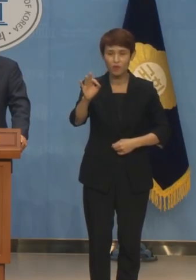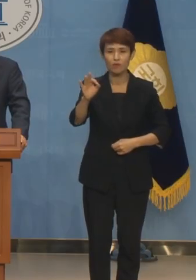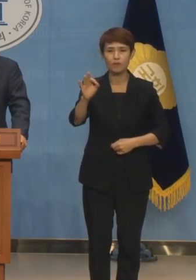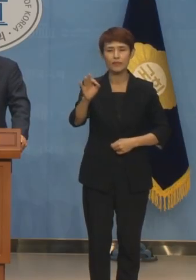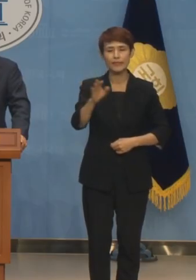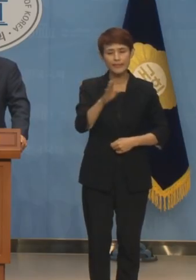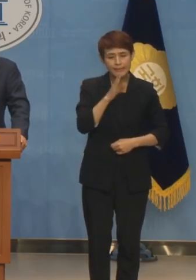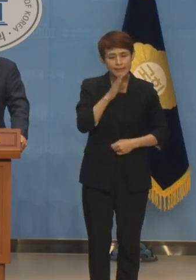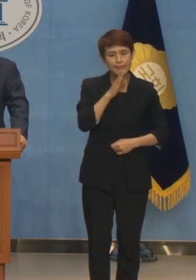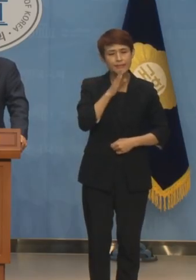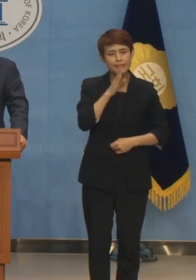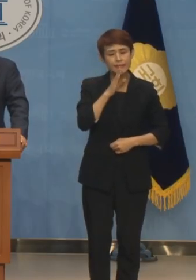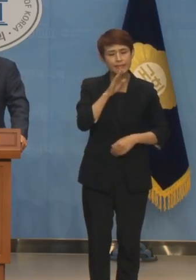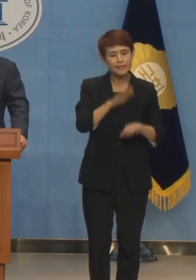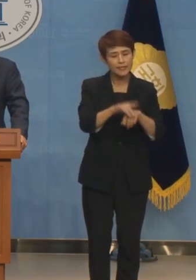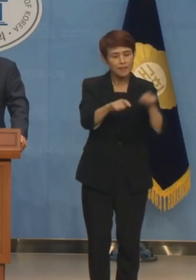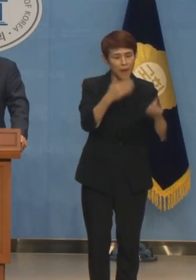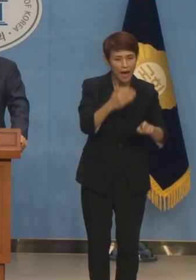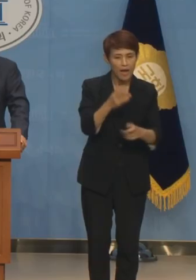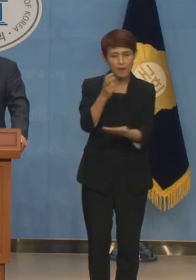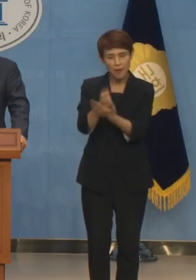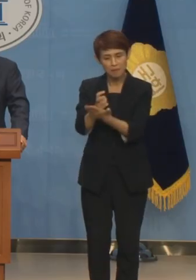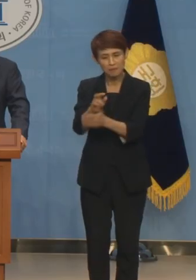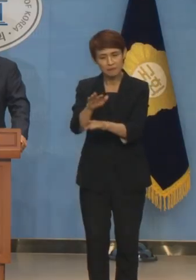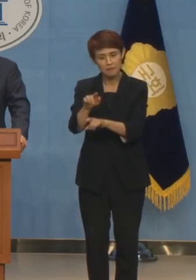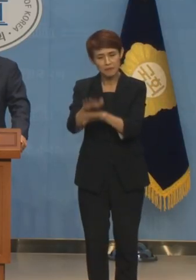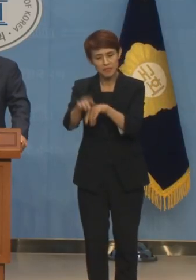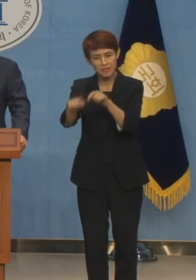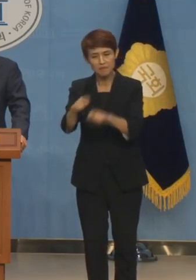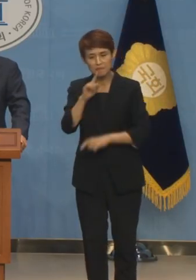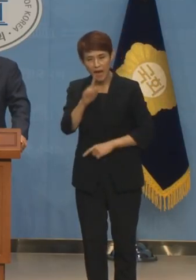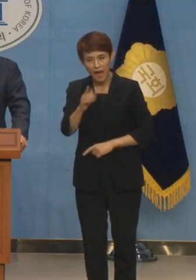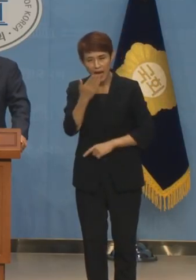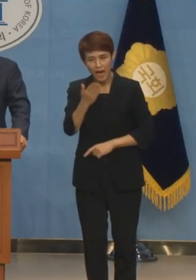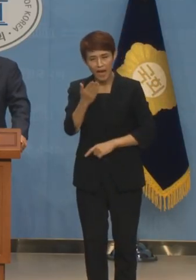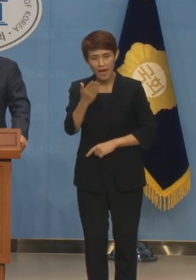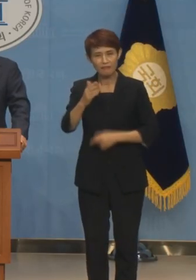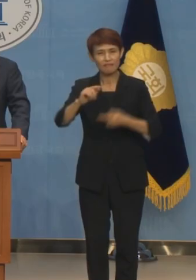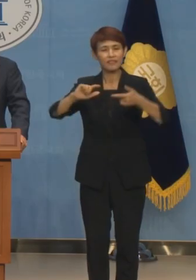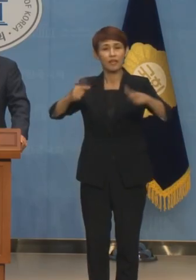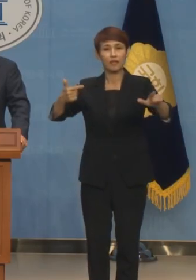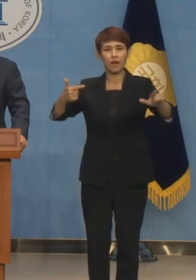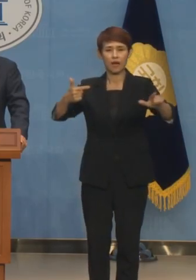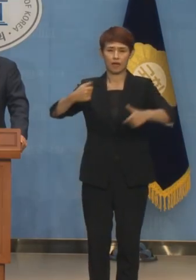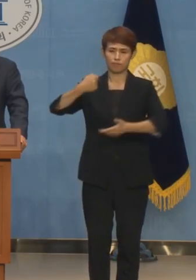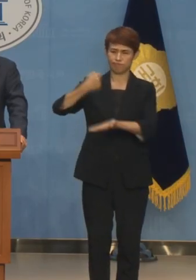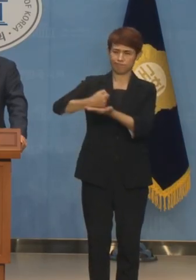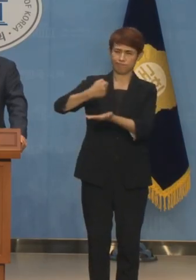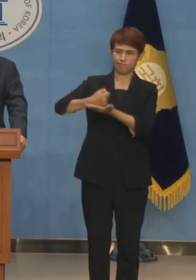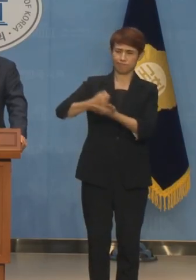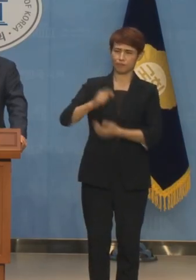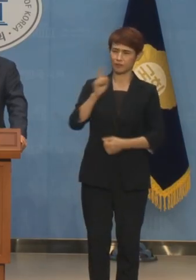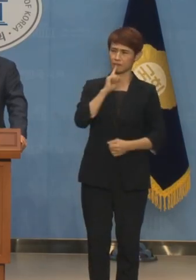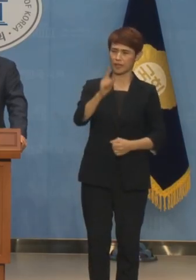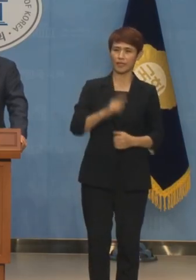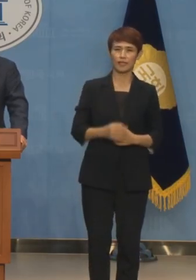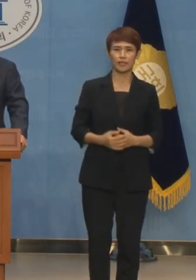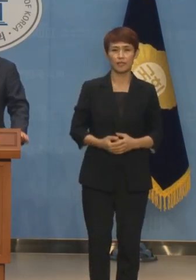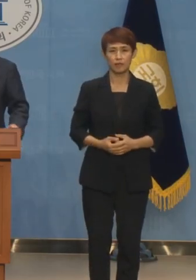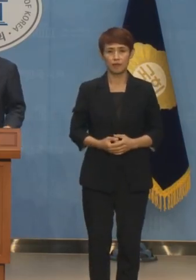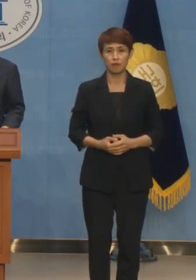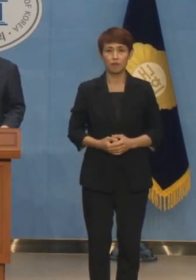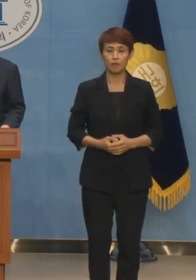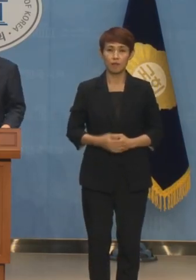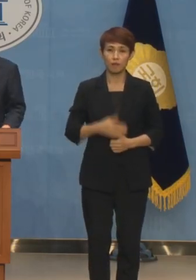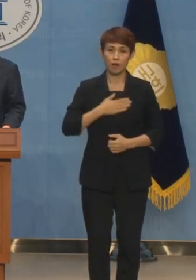가능한 것과 법률상 실현 가능한 것은 다르다는 기괴한 궤변을 내놓고 있습니다. 그럼